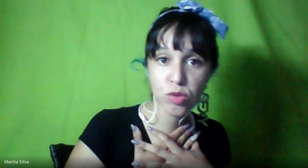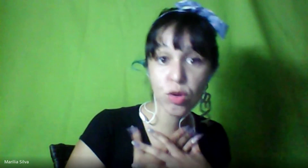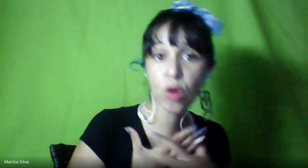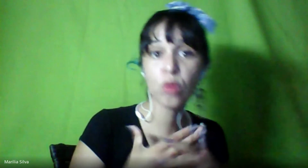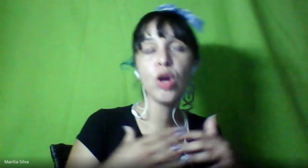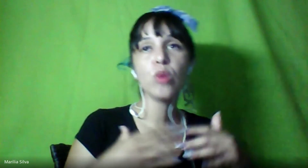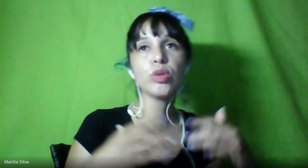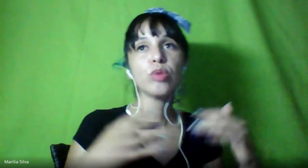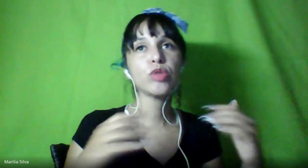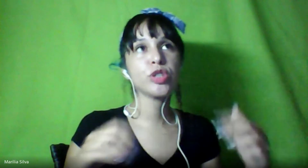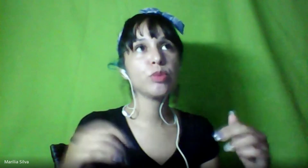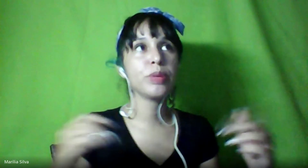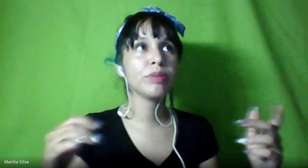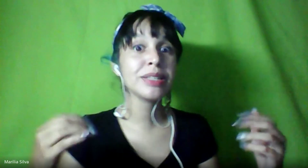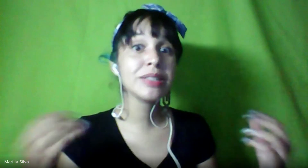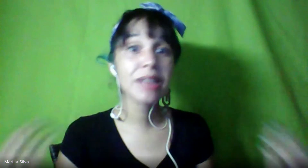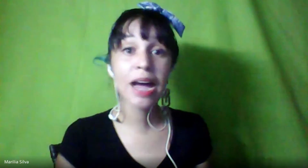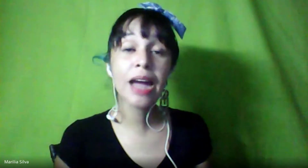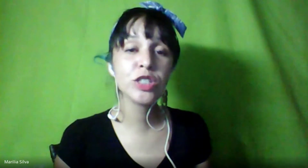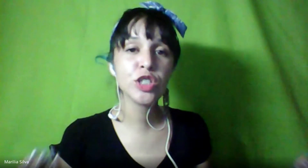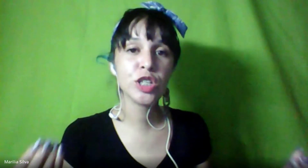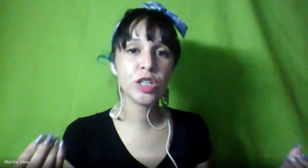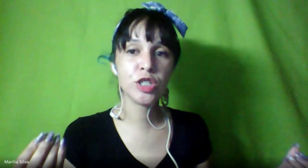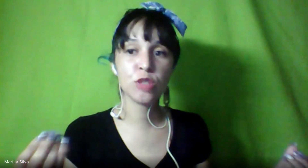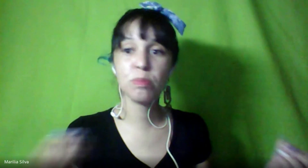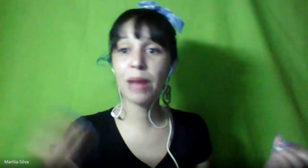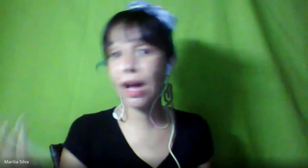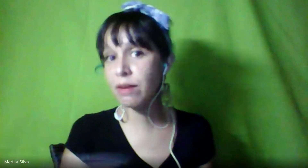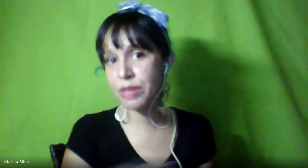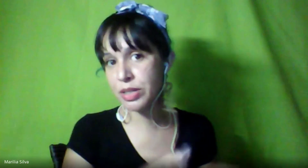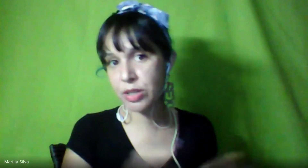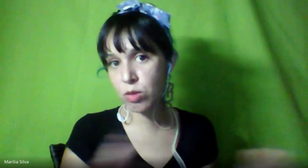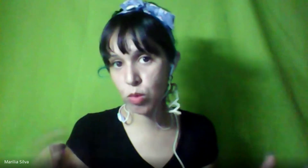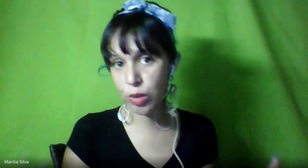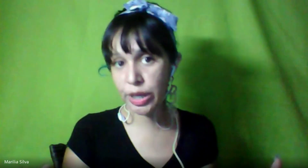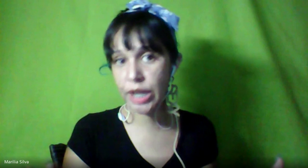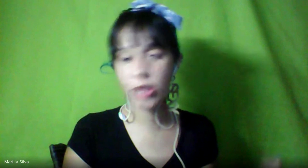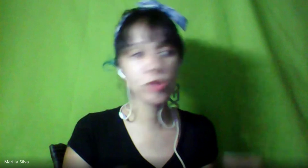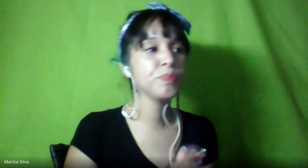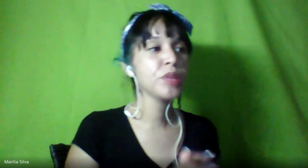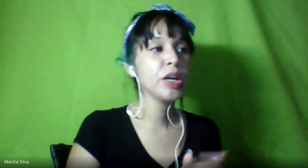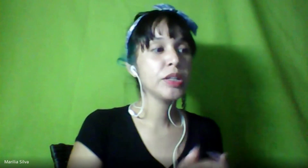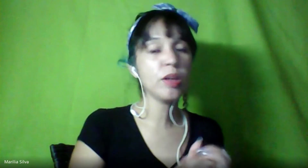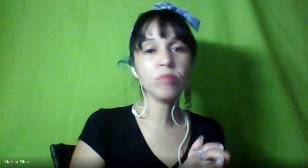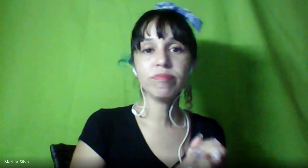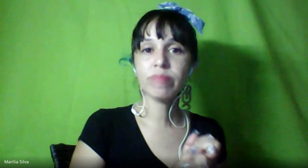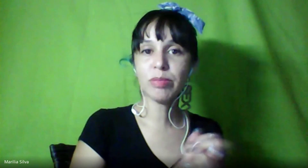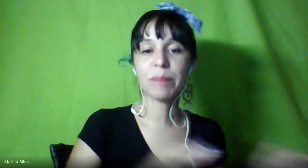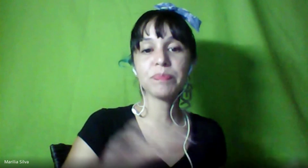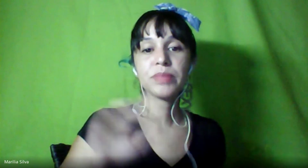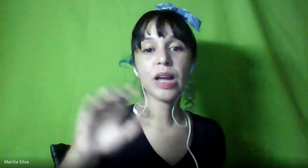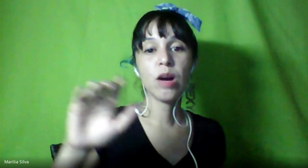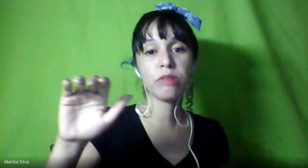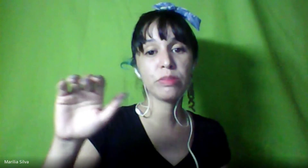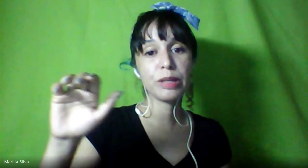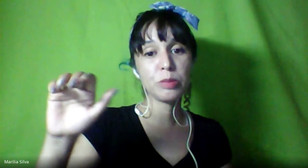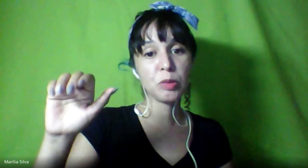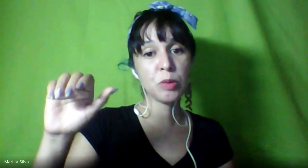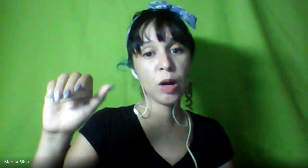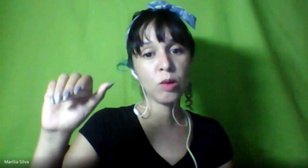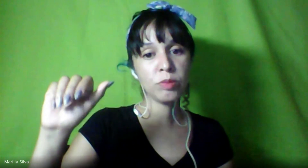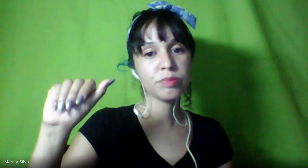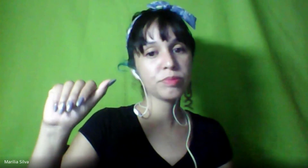quem eu sou, quando eu consigo perguntar sinais de palavras que eu não conheço. Então, vamos lá.